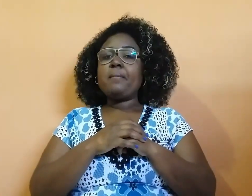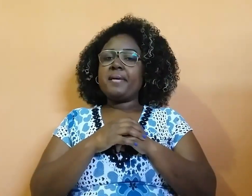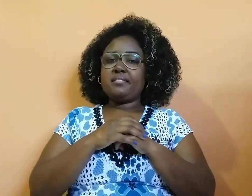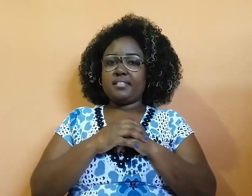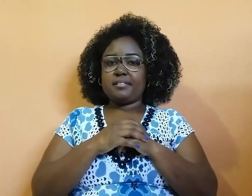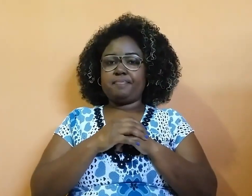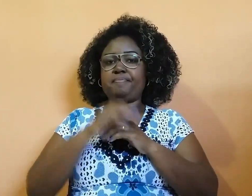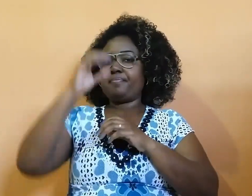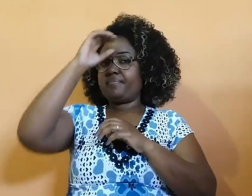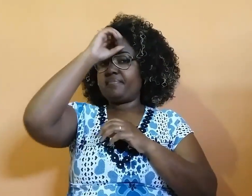aprender